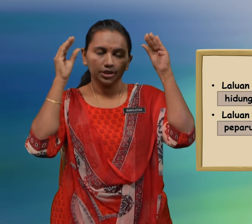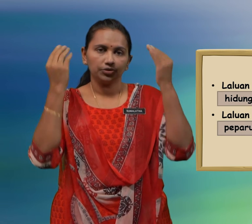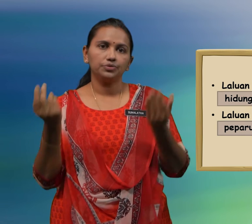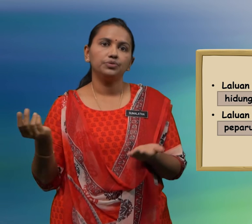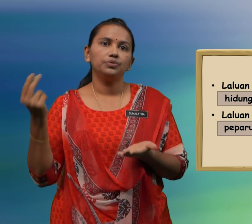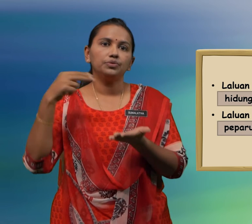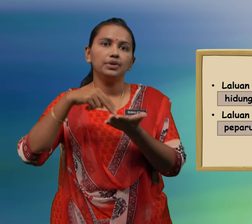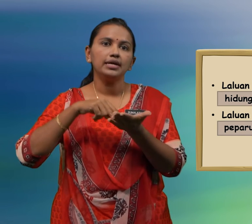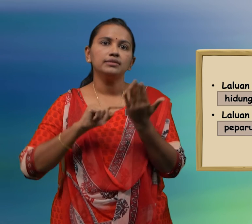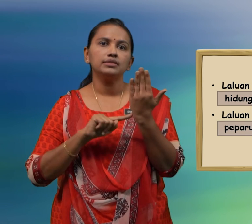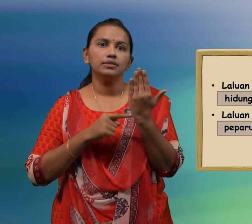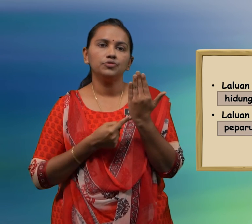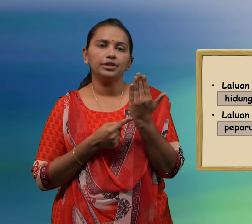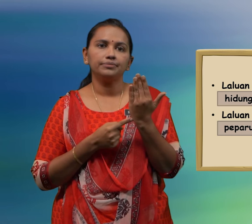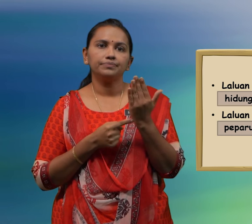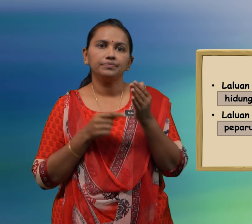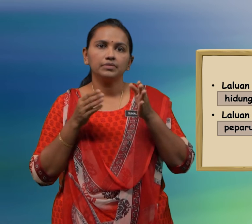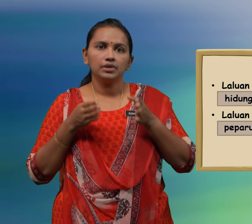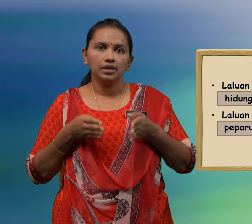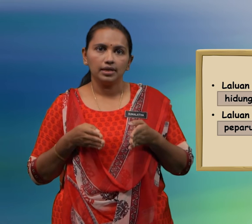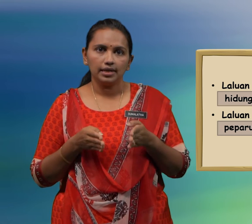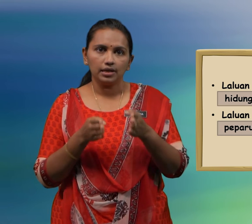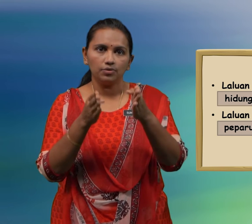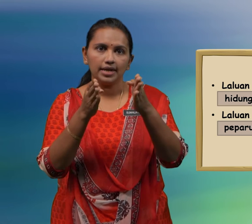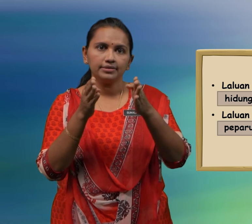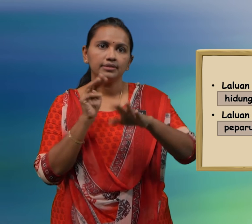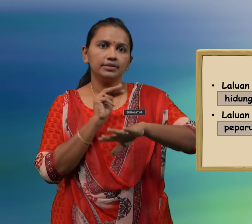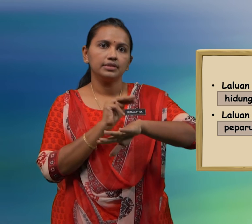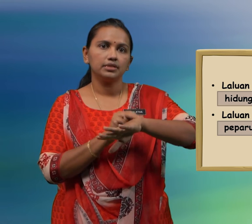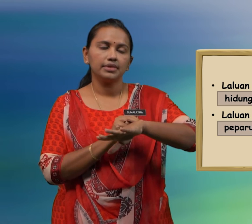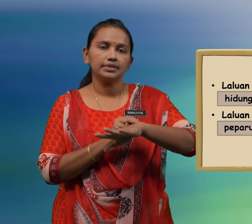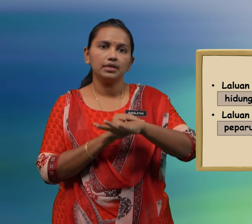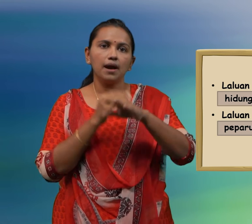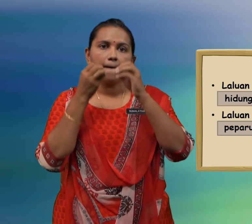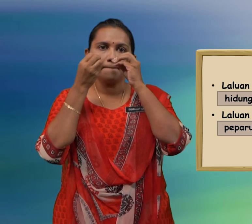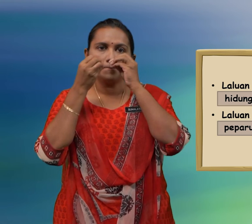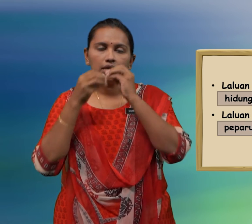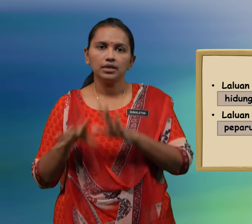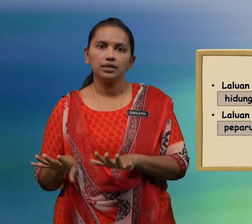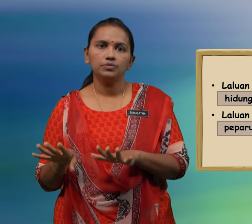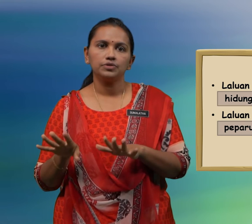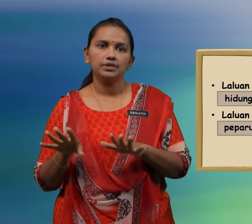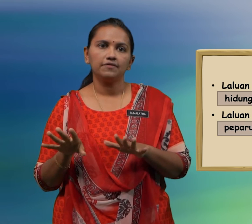Cikgu ulang semula. Laluan semasa menghembus